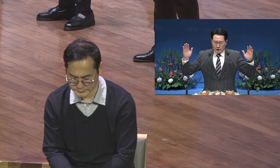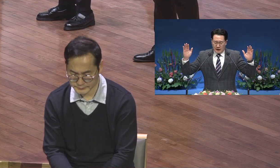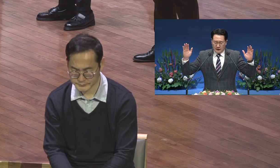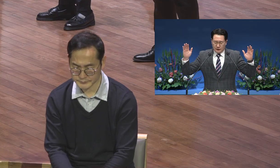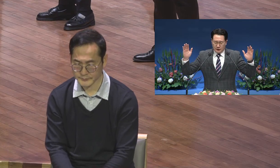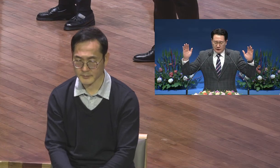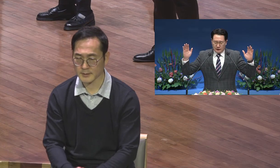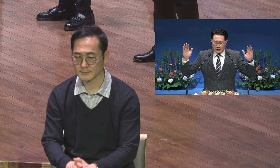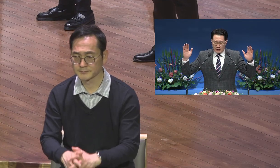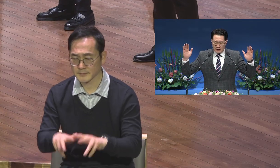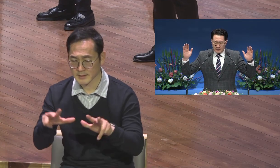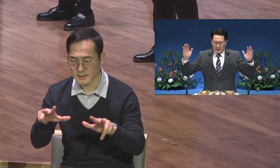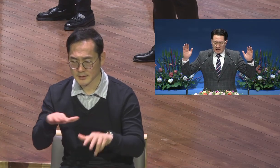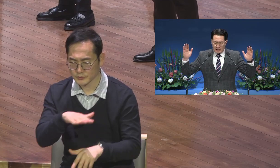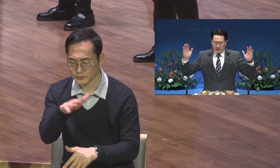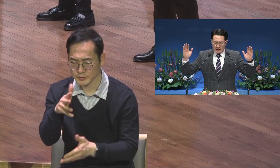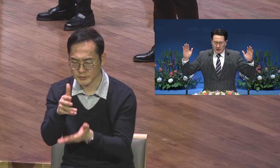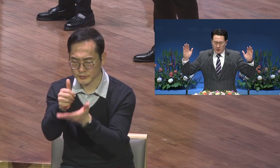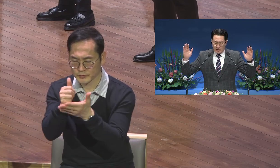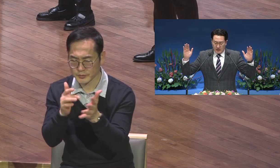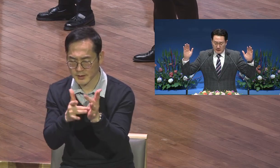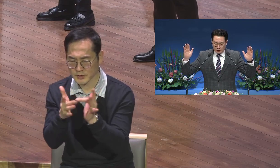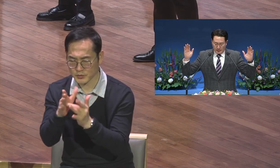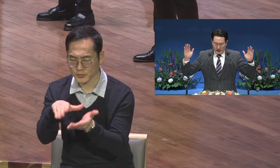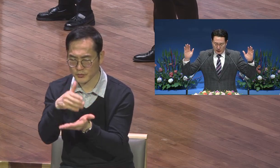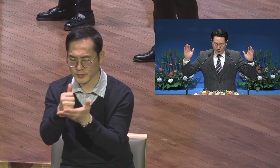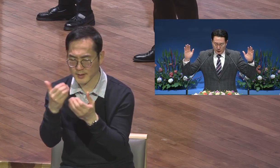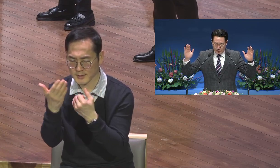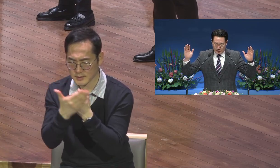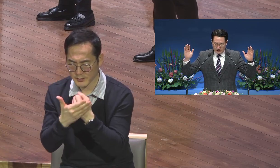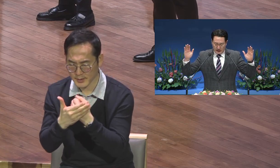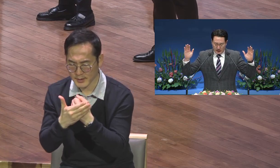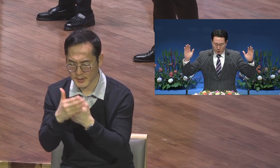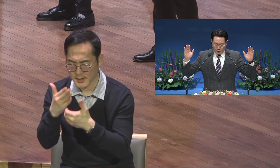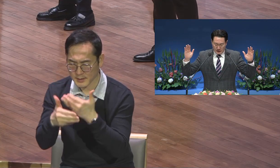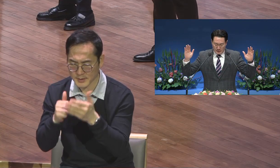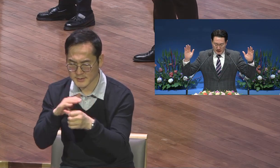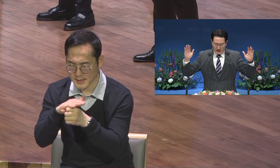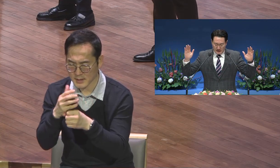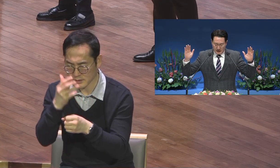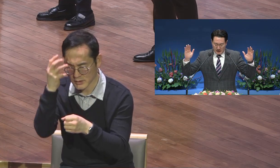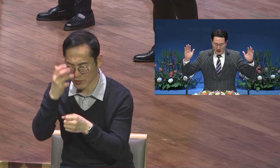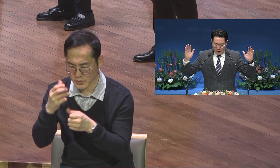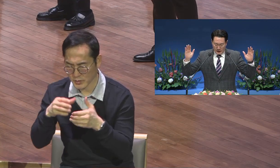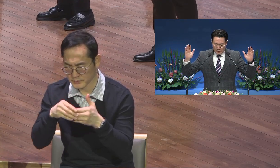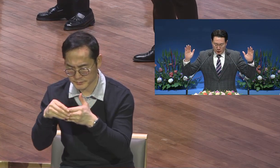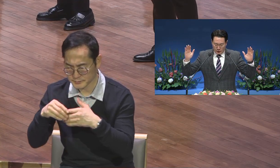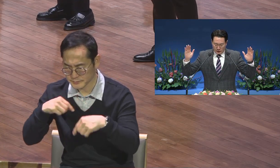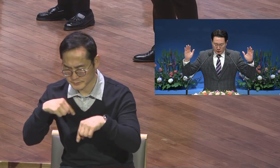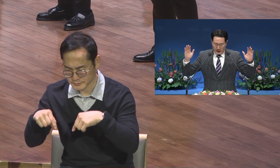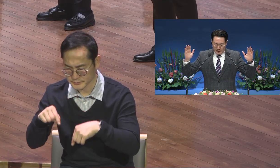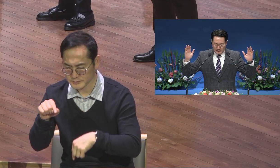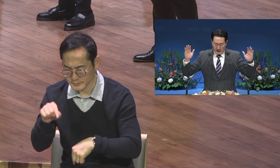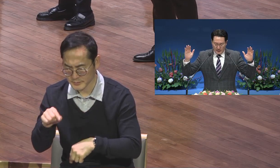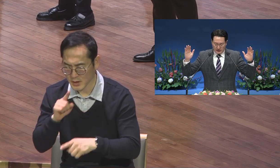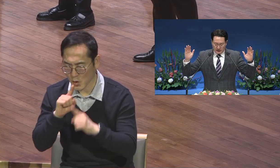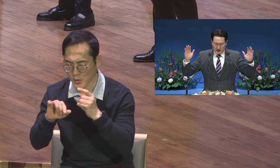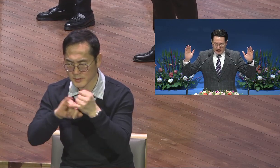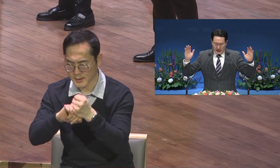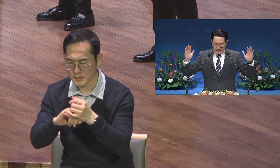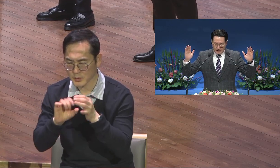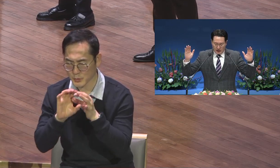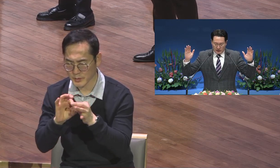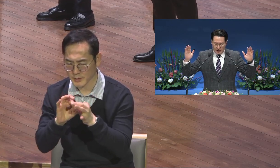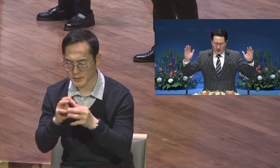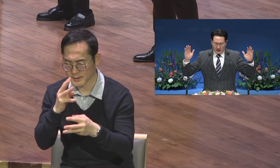이제는 우리 주 예수 그리스도의 은혜와 하나님의 사랑과 성령의 내주 인도 역사 교통하심이 언약 교육을 통해